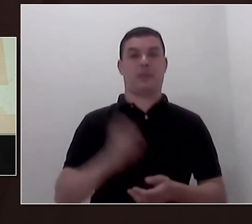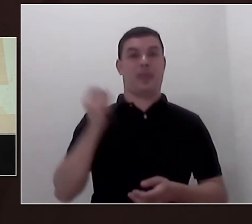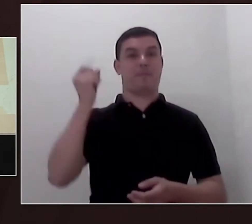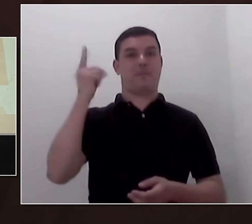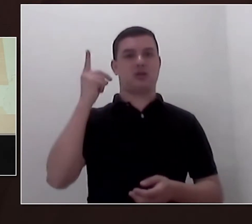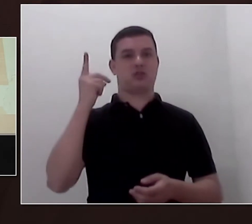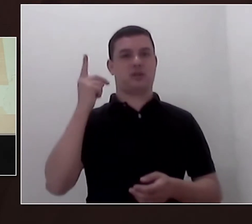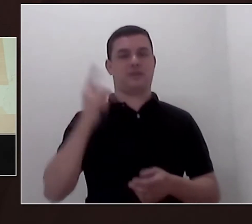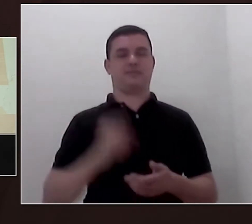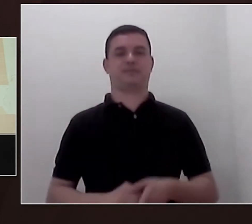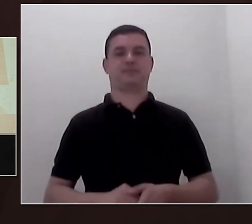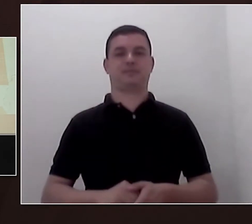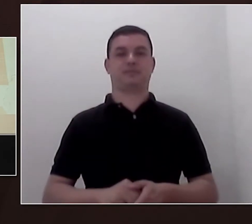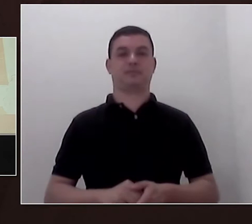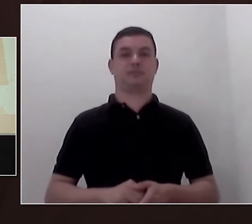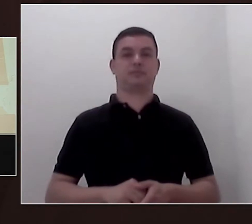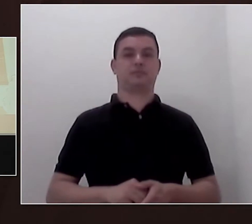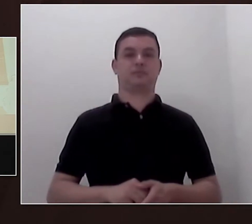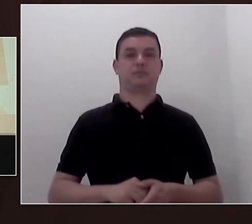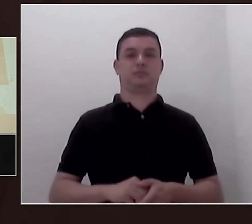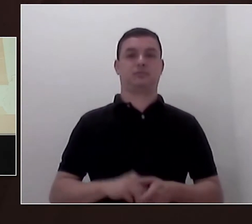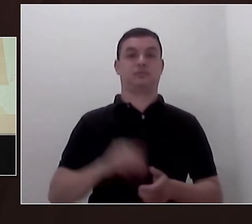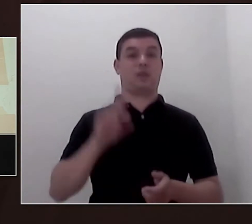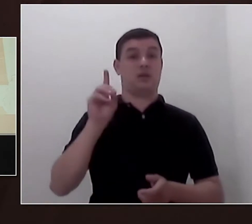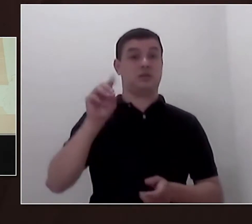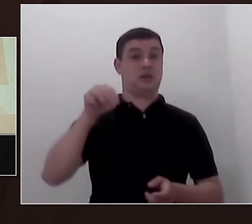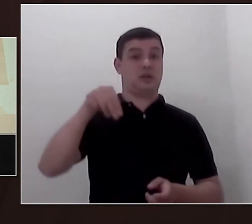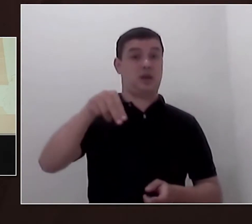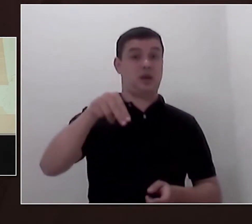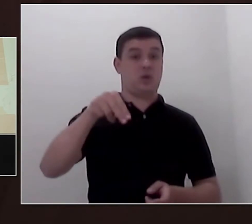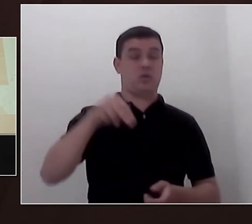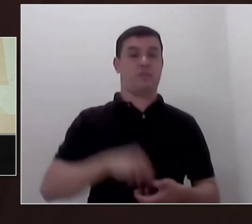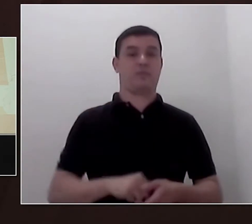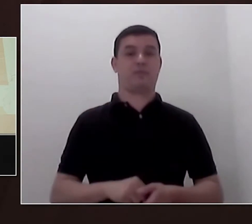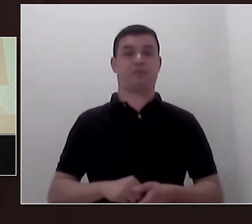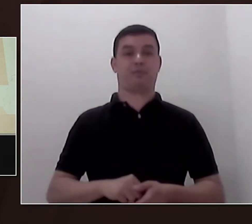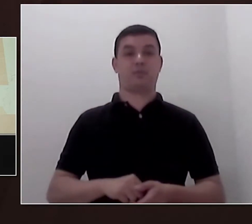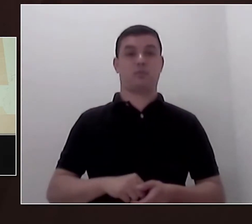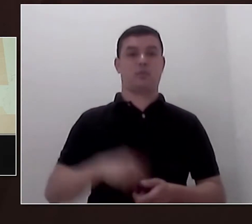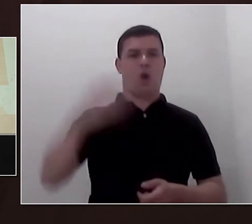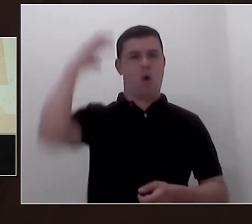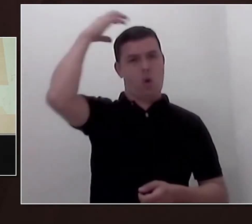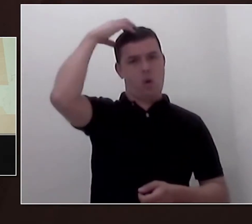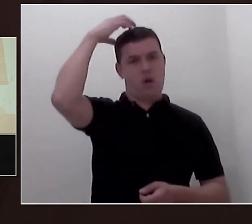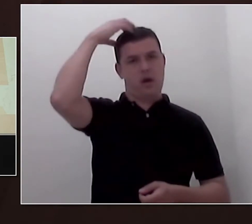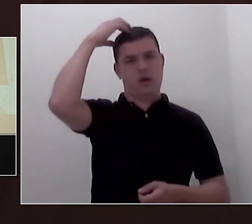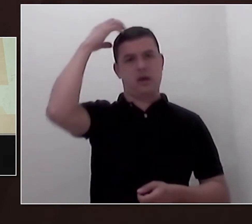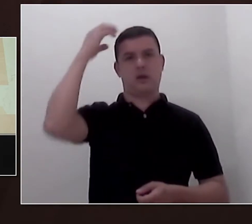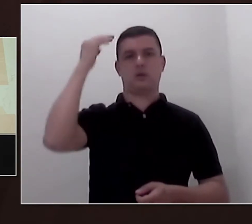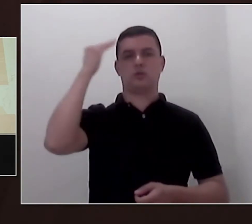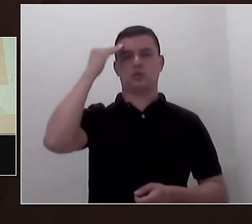Daniel, quando Nabucodonosor teve um sonho e pediu para Daniel,